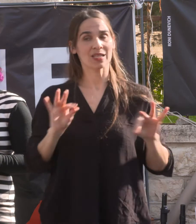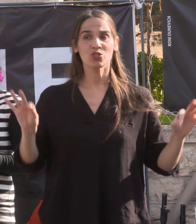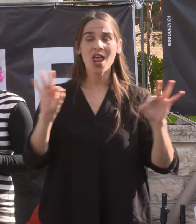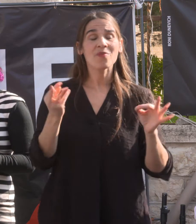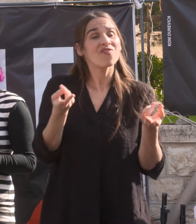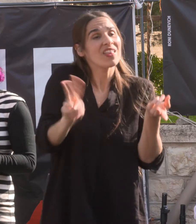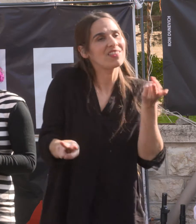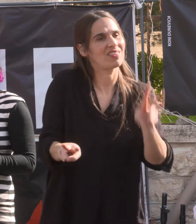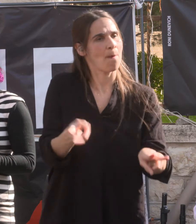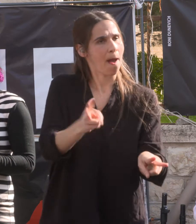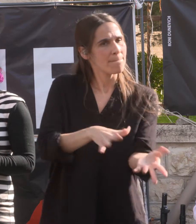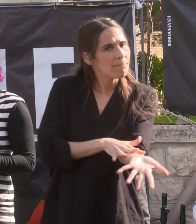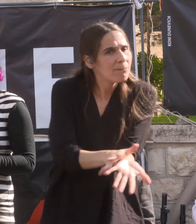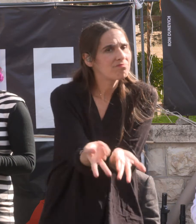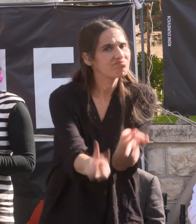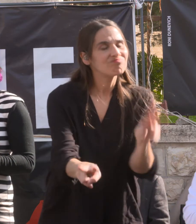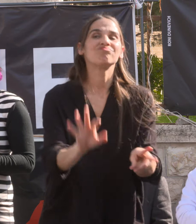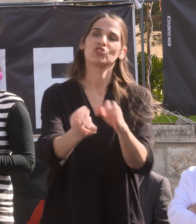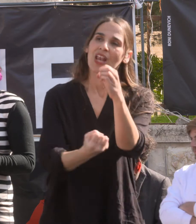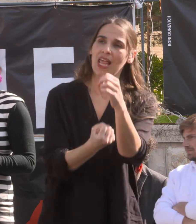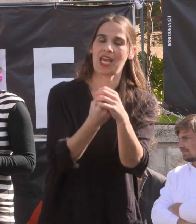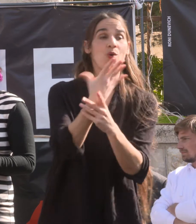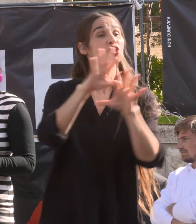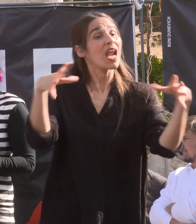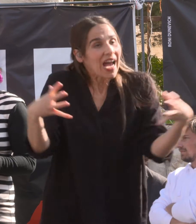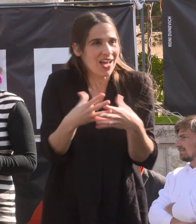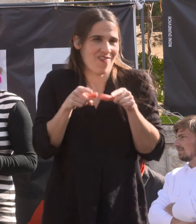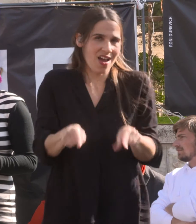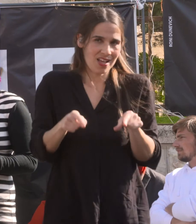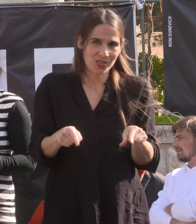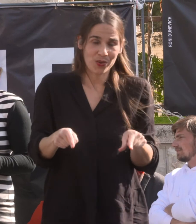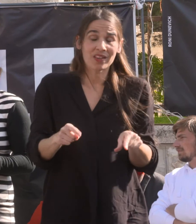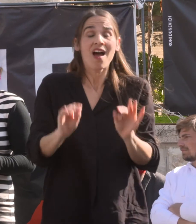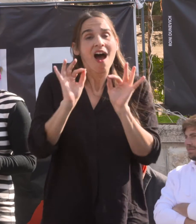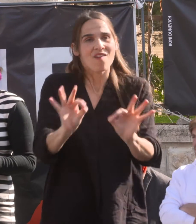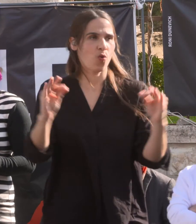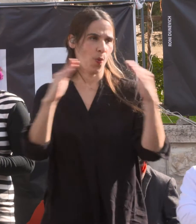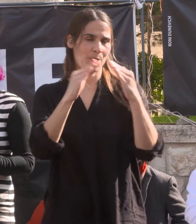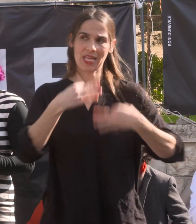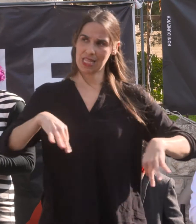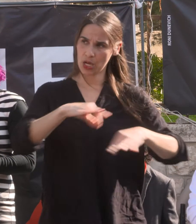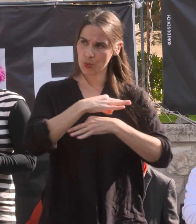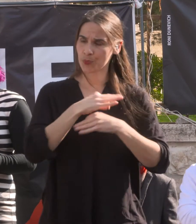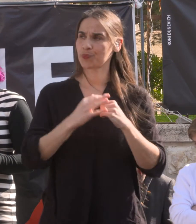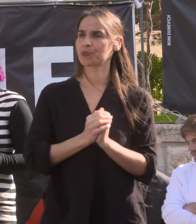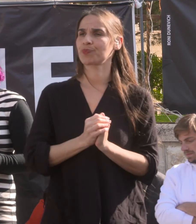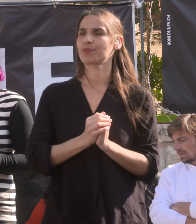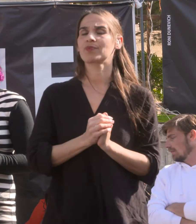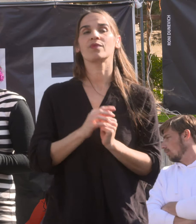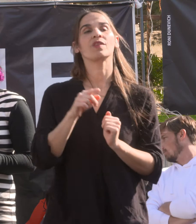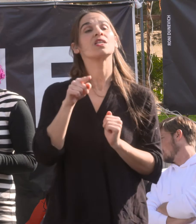ואת דמם עבור כינונה של חברה שכזו, עבור ביתנו.